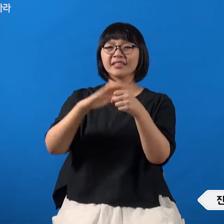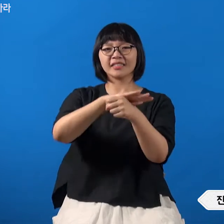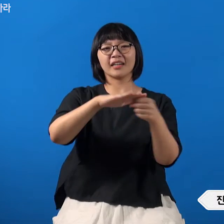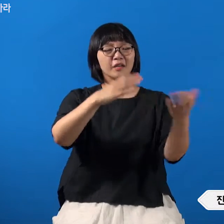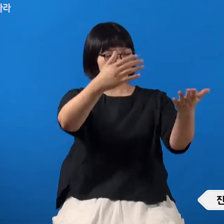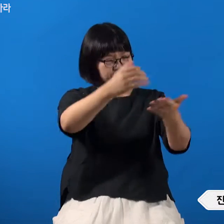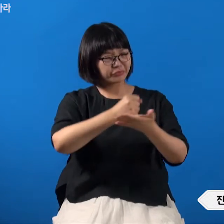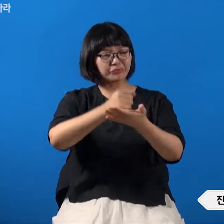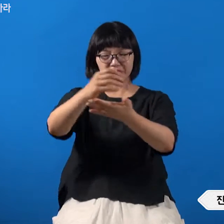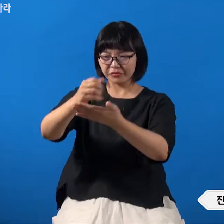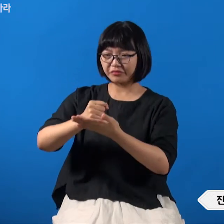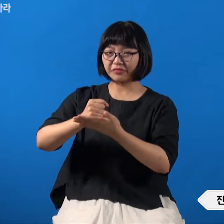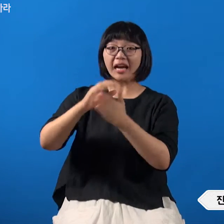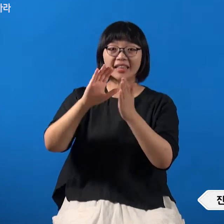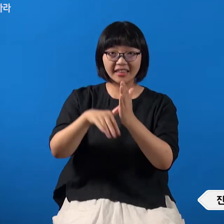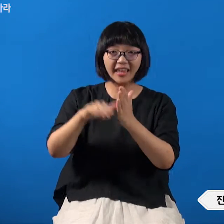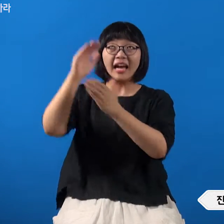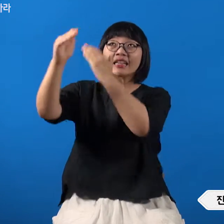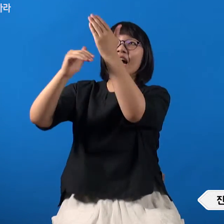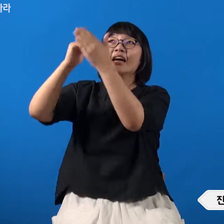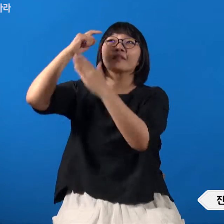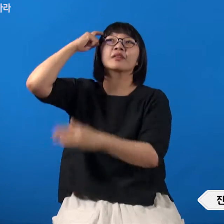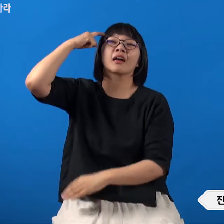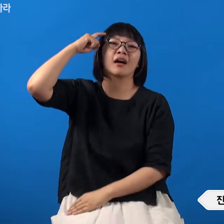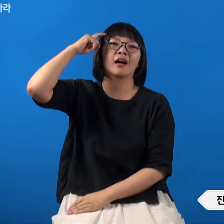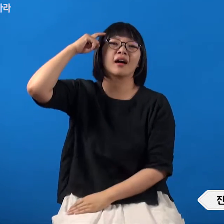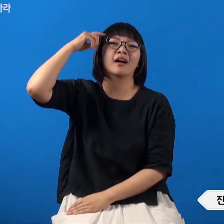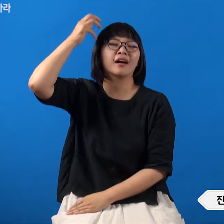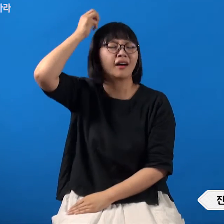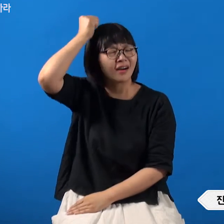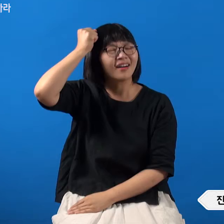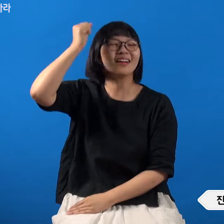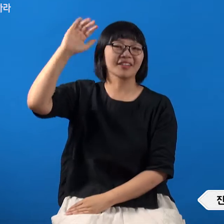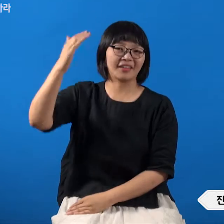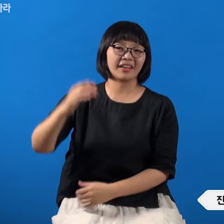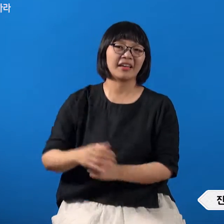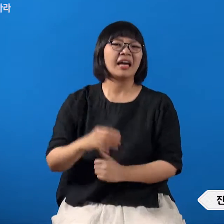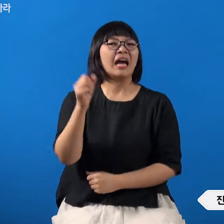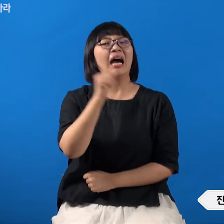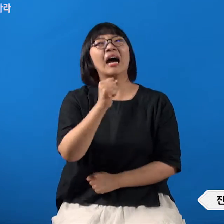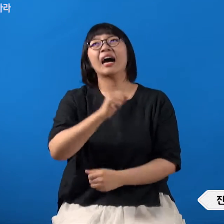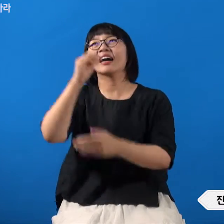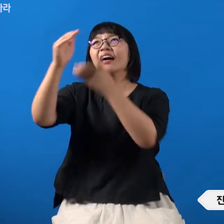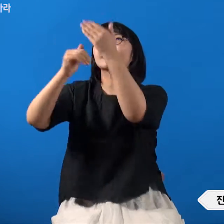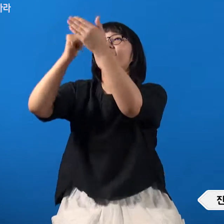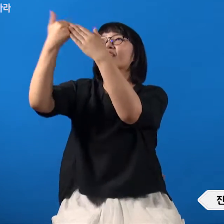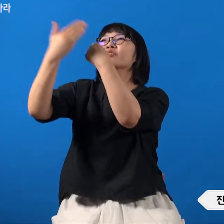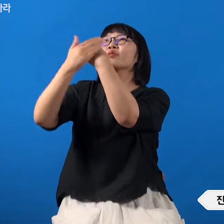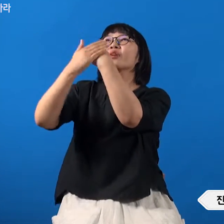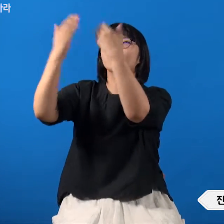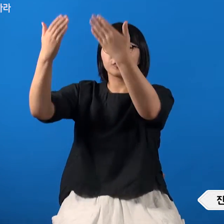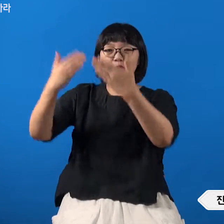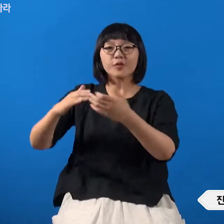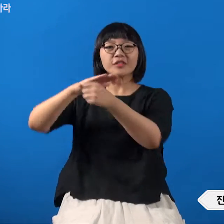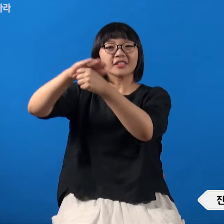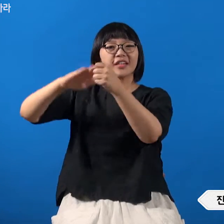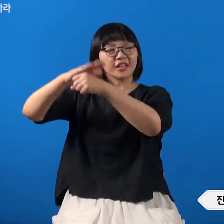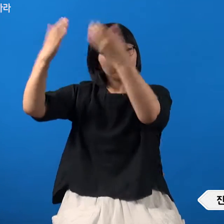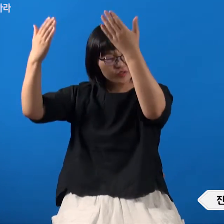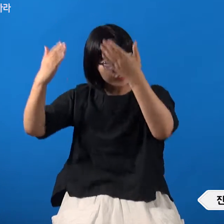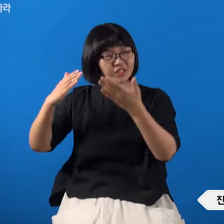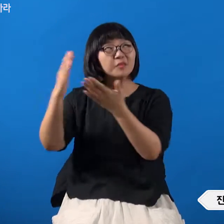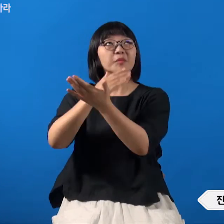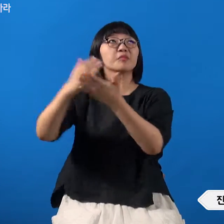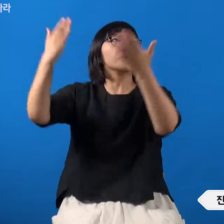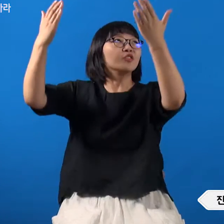그 하나님을 기억합니다. 하나님께서 도우시고 하나님께서 사랑하시고 하나님께서 베푸시는